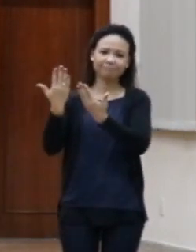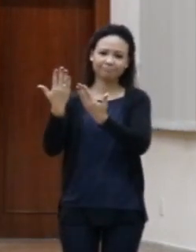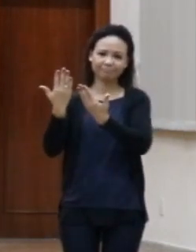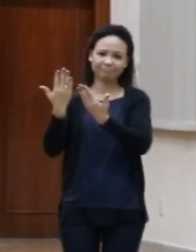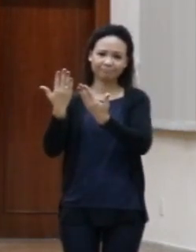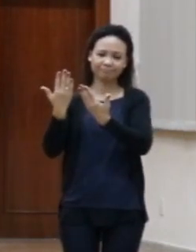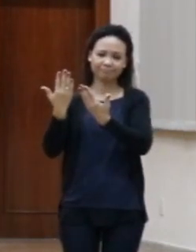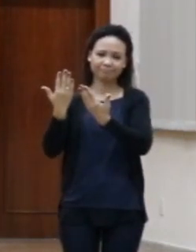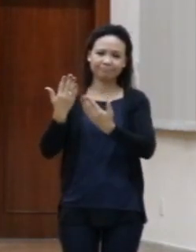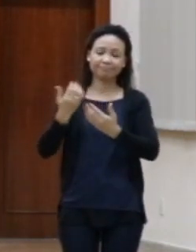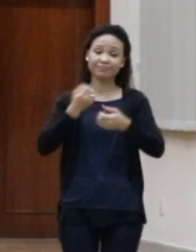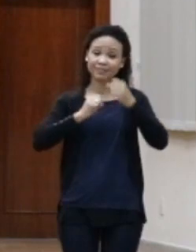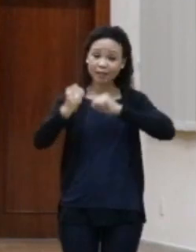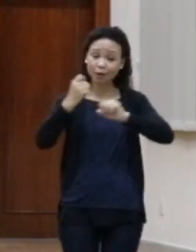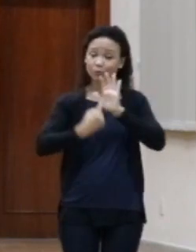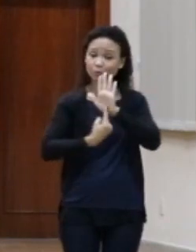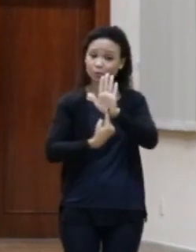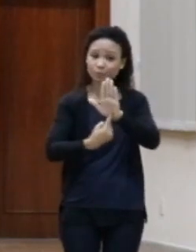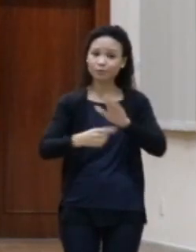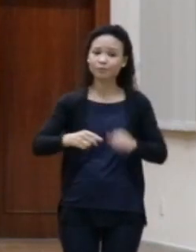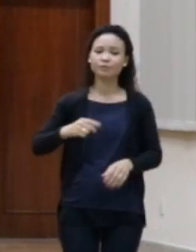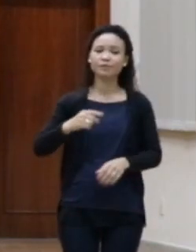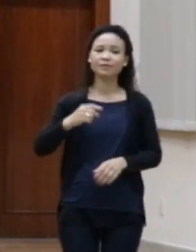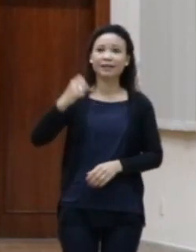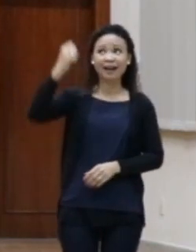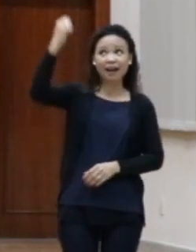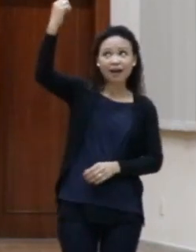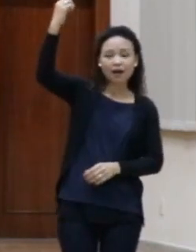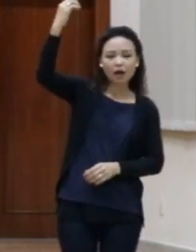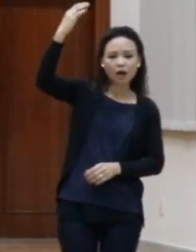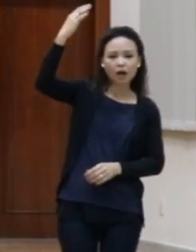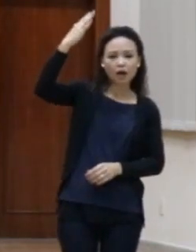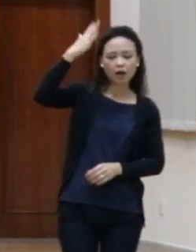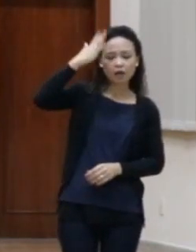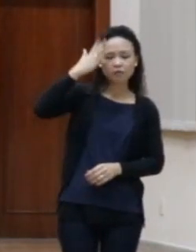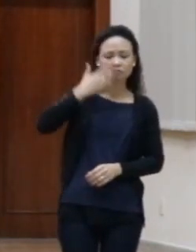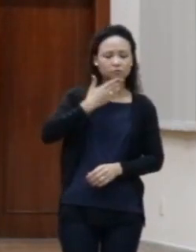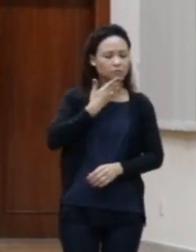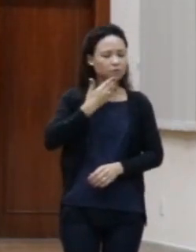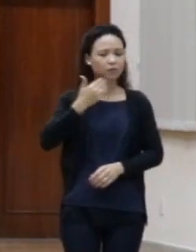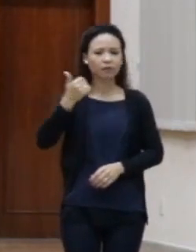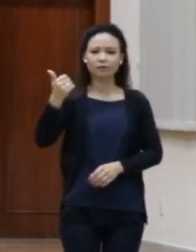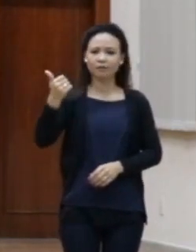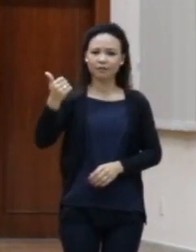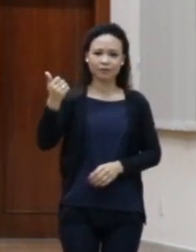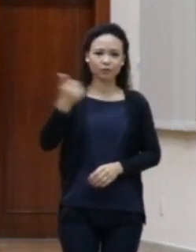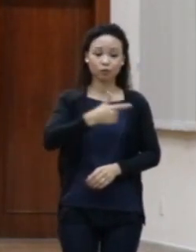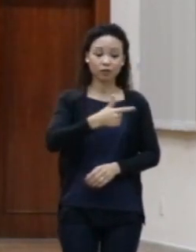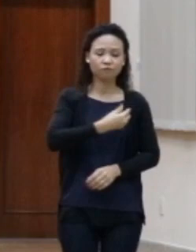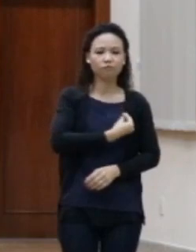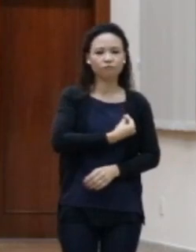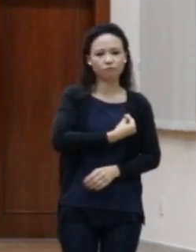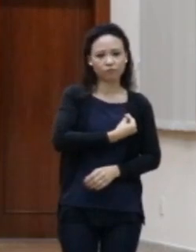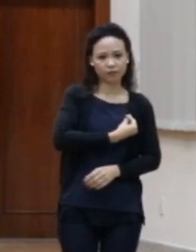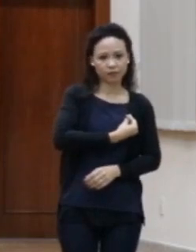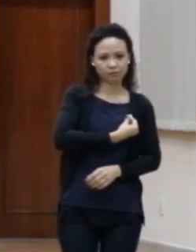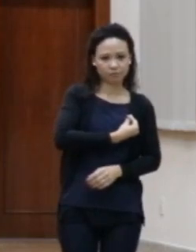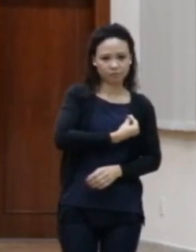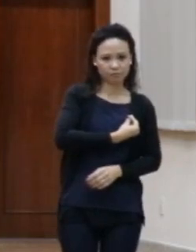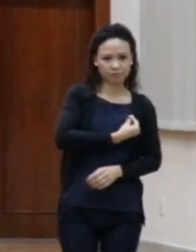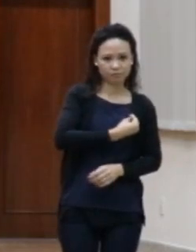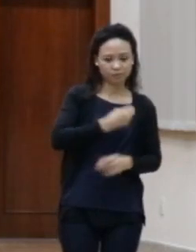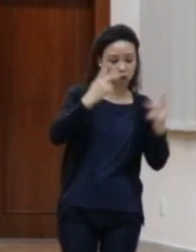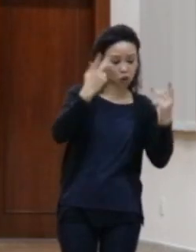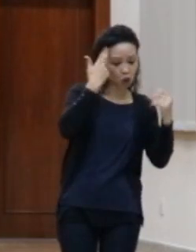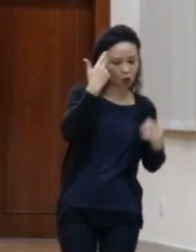melhor do que a vida, por isso os meus lábios te exaltarão. A graça de